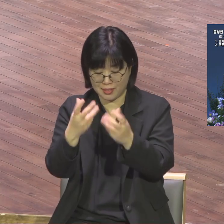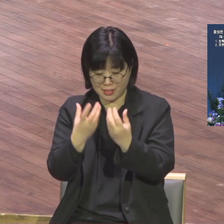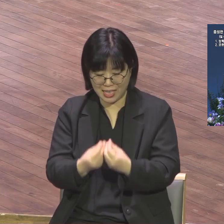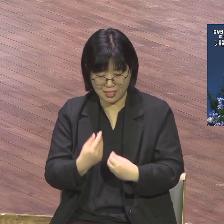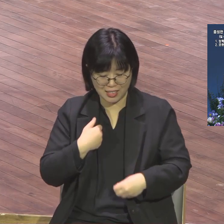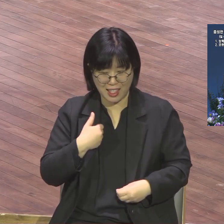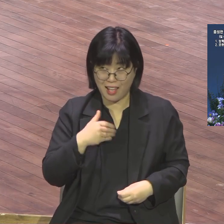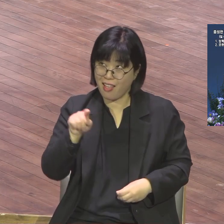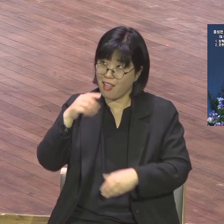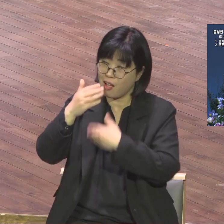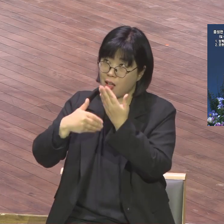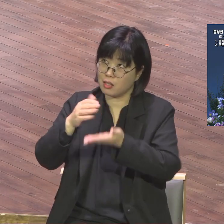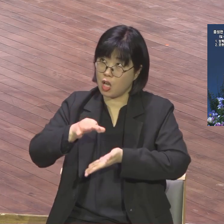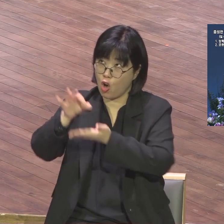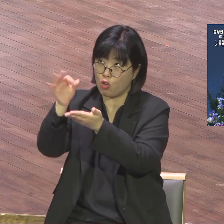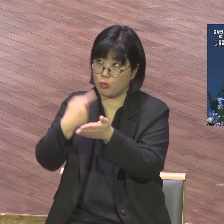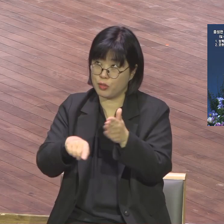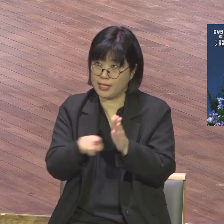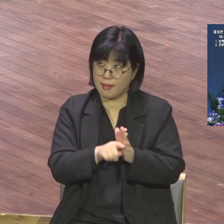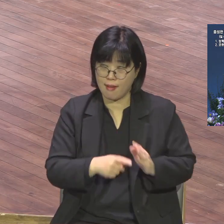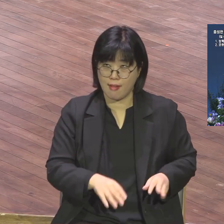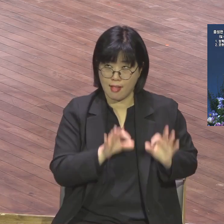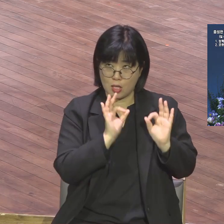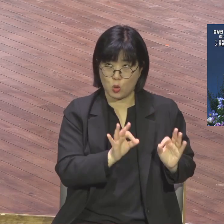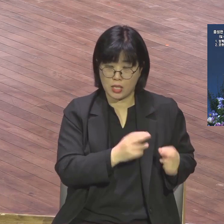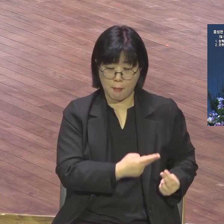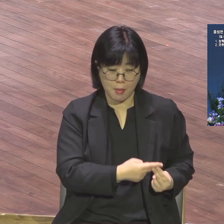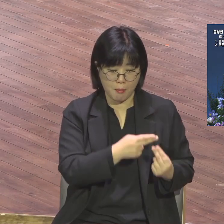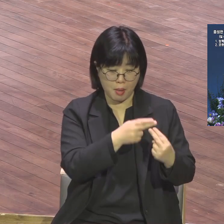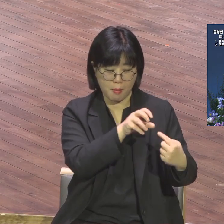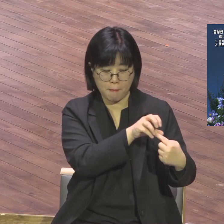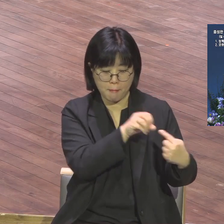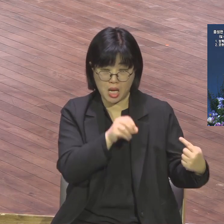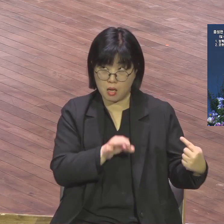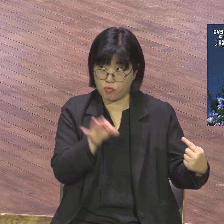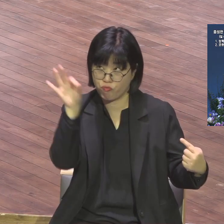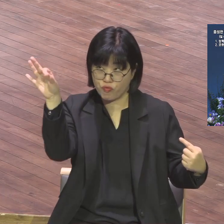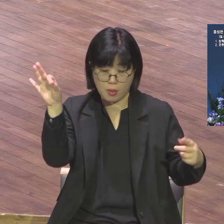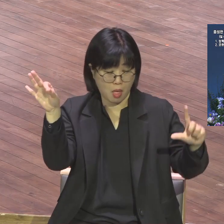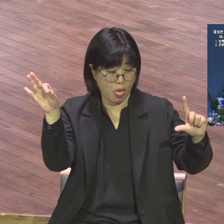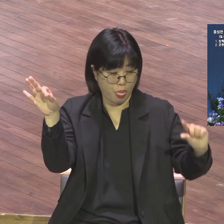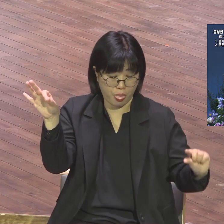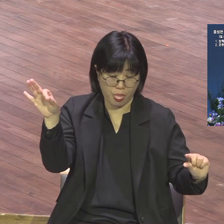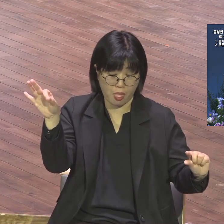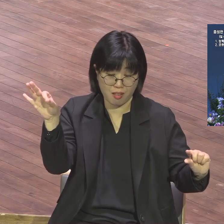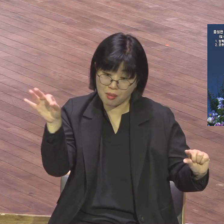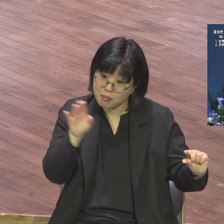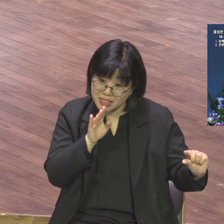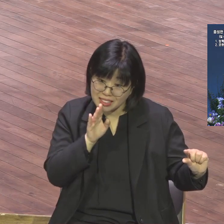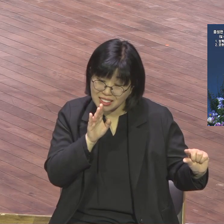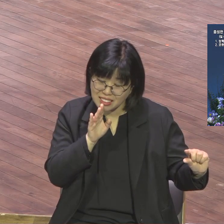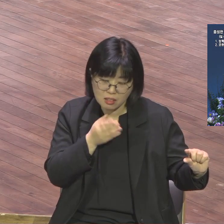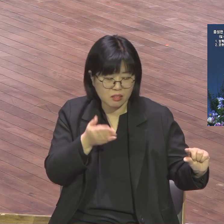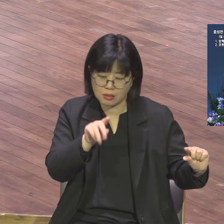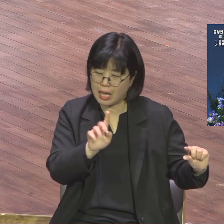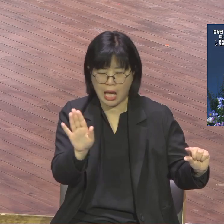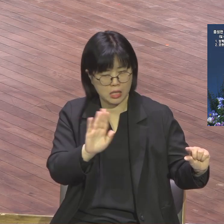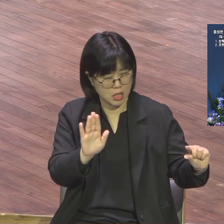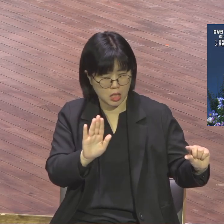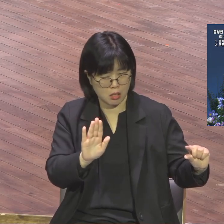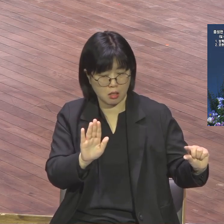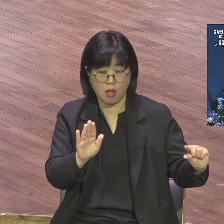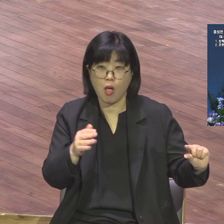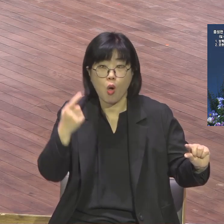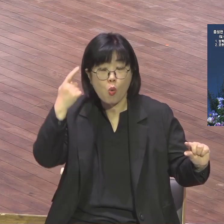보이잖아요. 헌금했으니까 잔고가 줄어들어야 되잖아요. 줄어들어야 되는데 실상은 그렇지 않습니다.